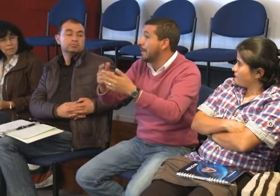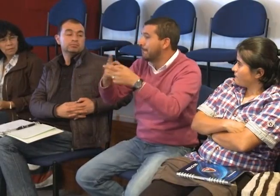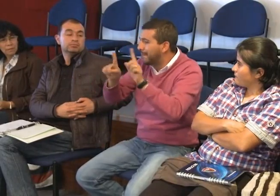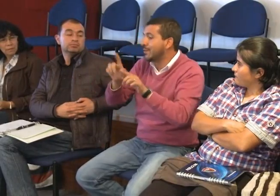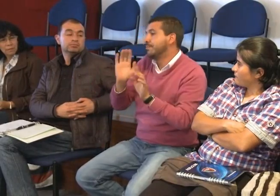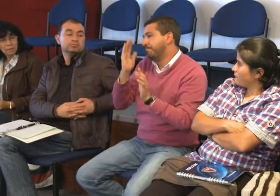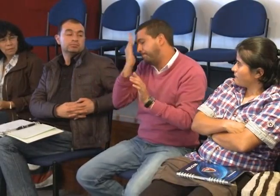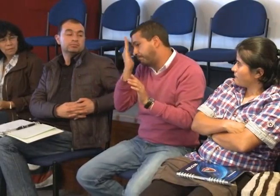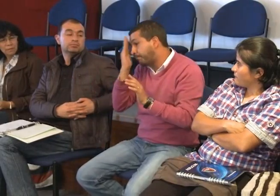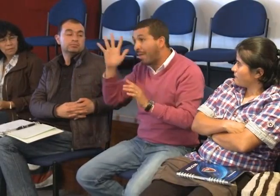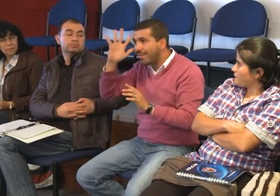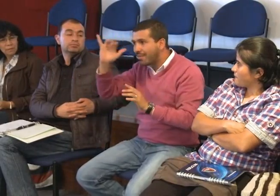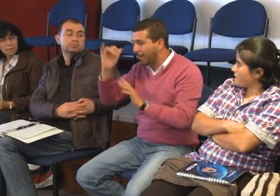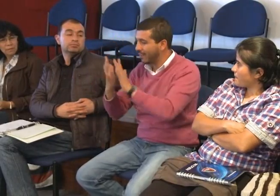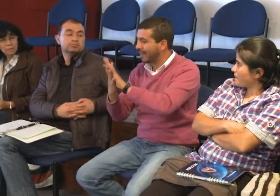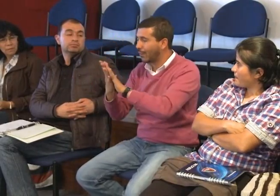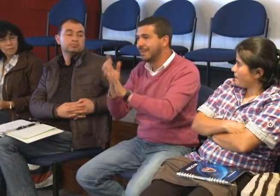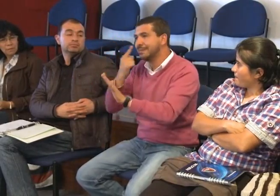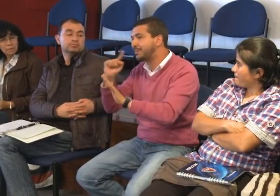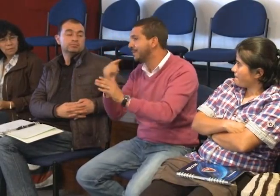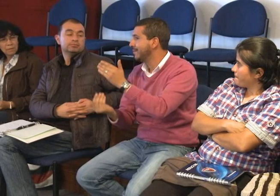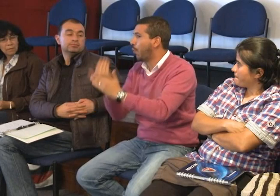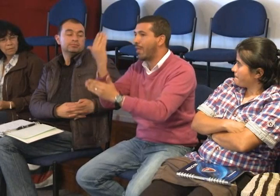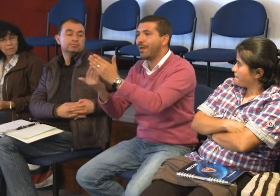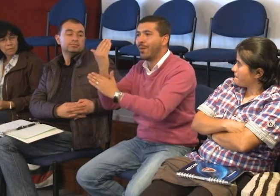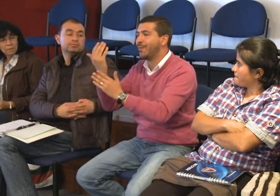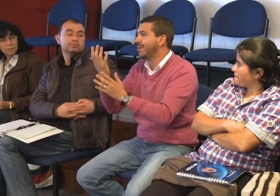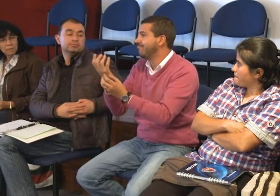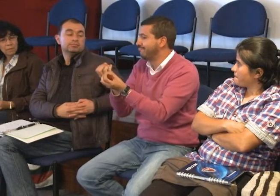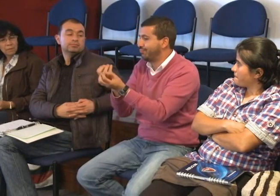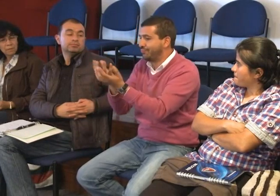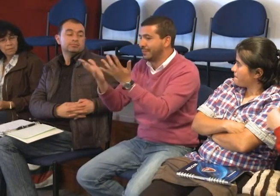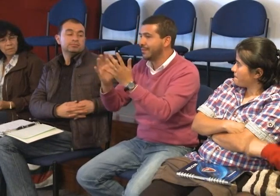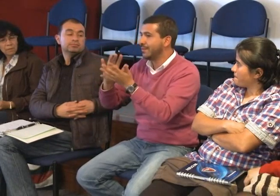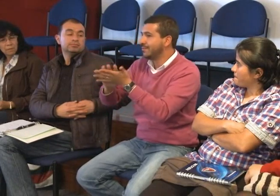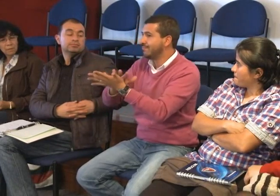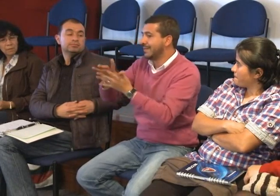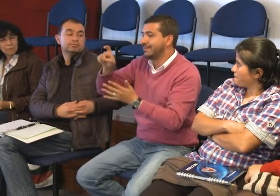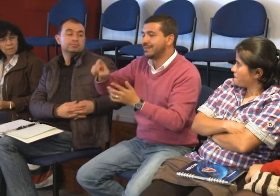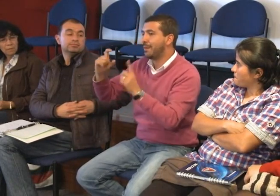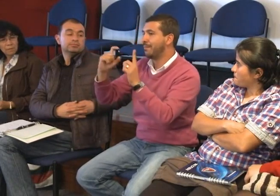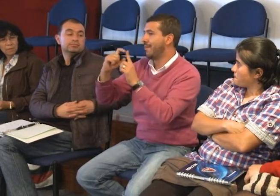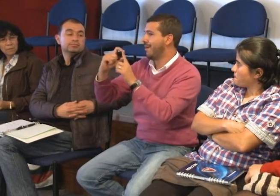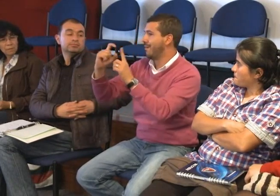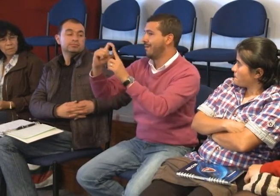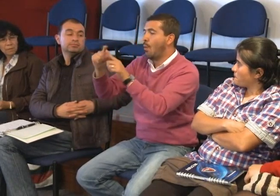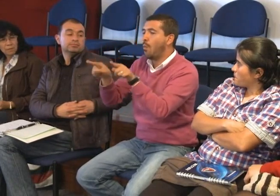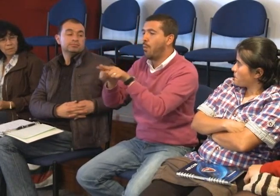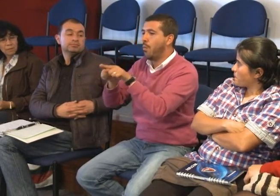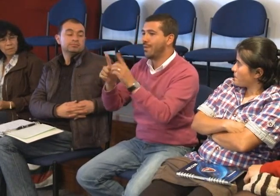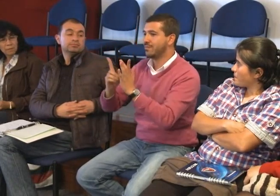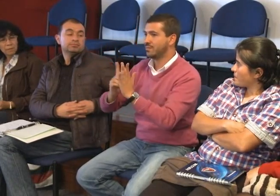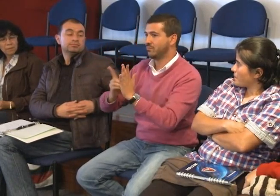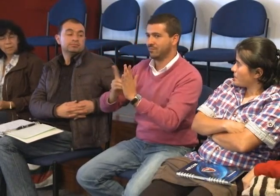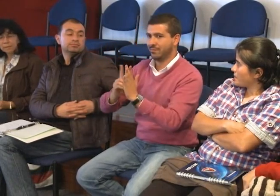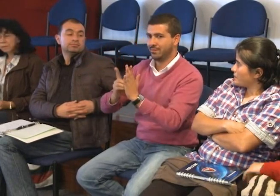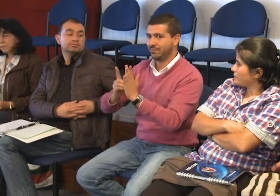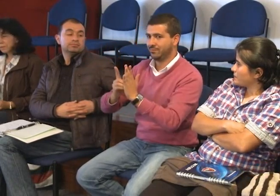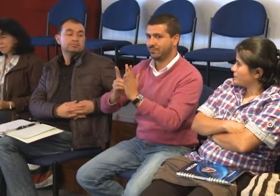proceso que a nivel académico ustedes deben entender que diariamente surgen y surgen muchas señas. Hay